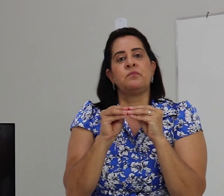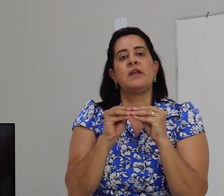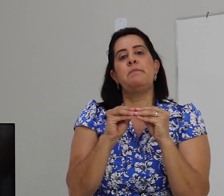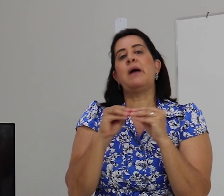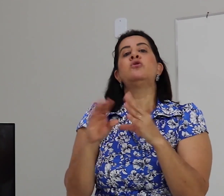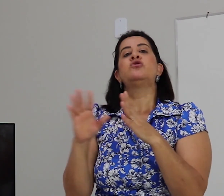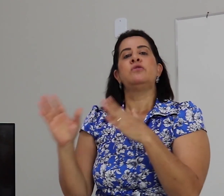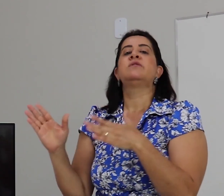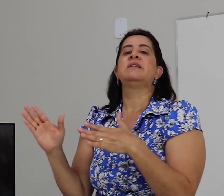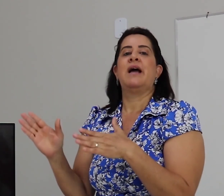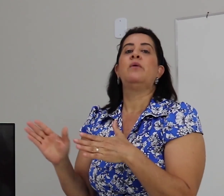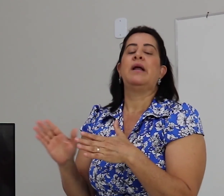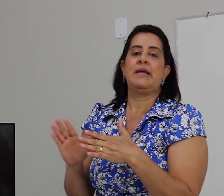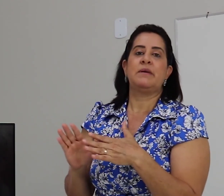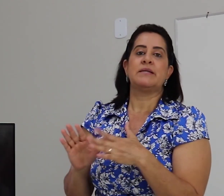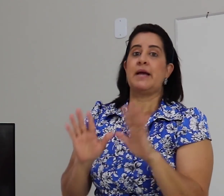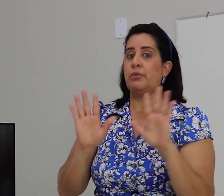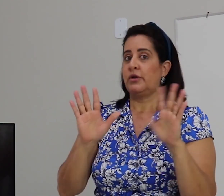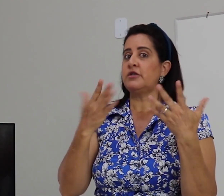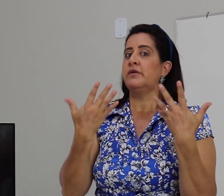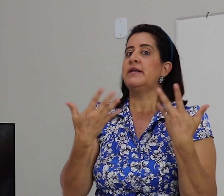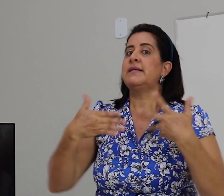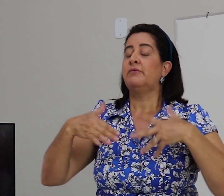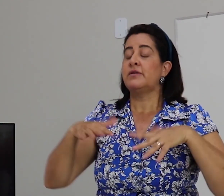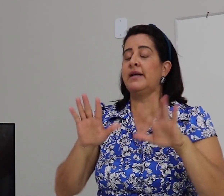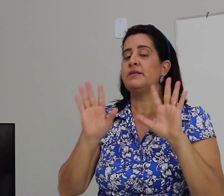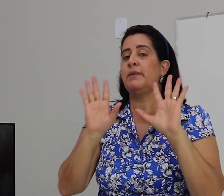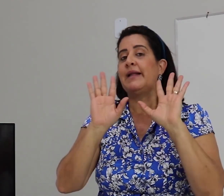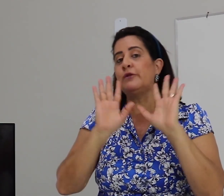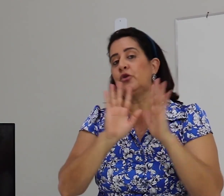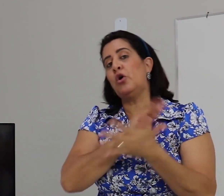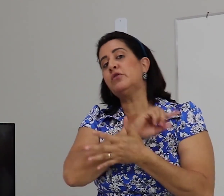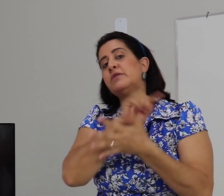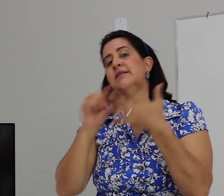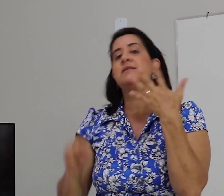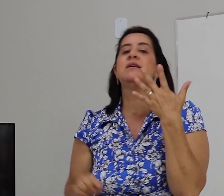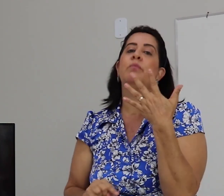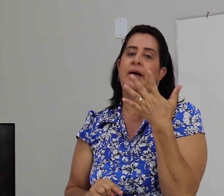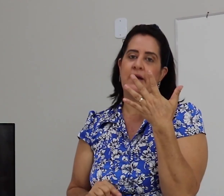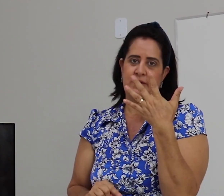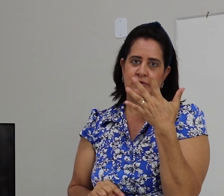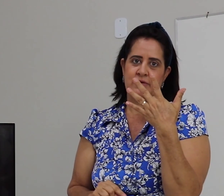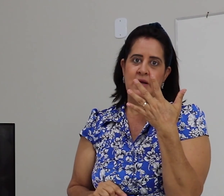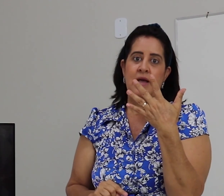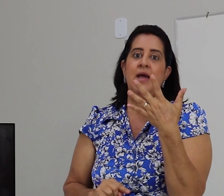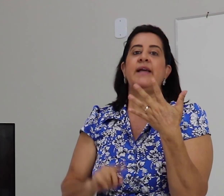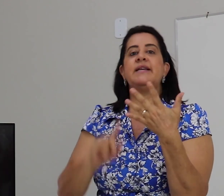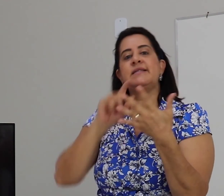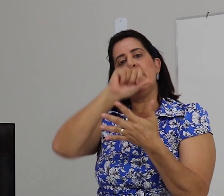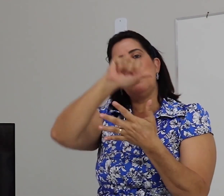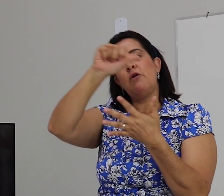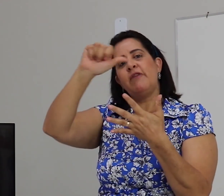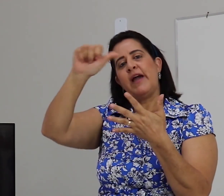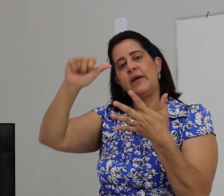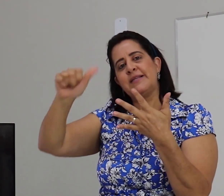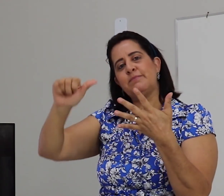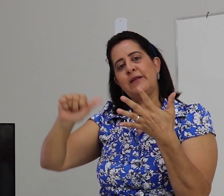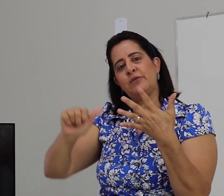que para construir um sinal na Libras é importante você respeitar todos esses 5 parâmetros. E que se não houver o respeito dos